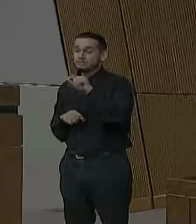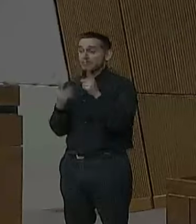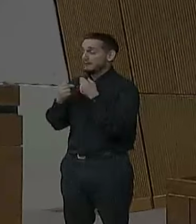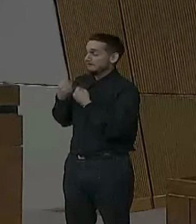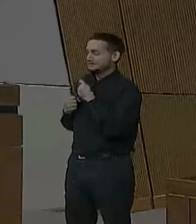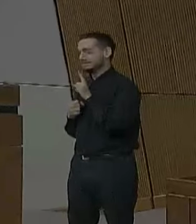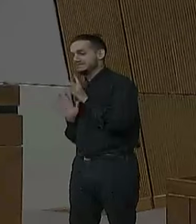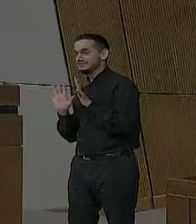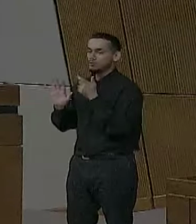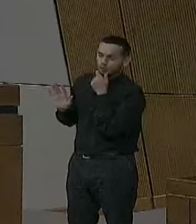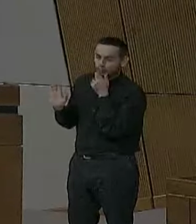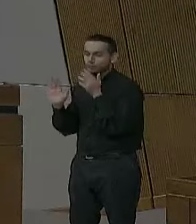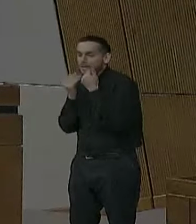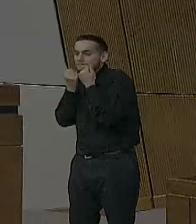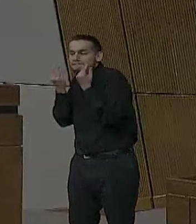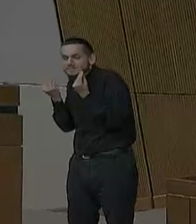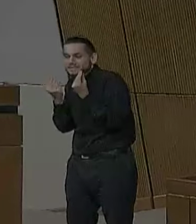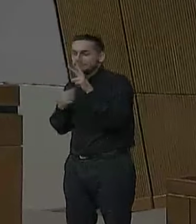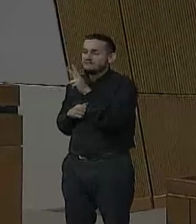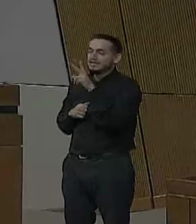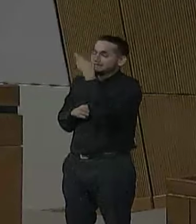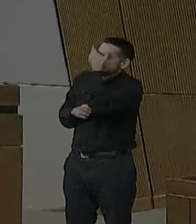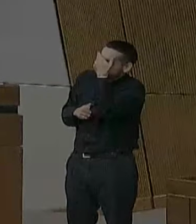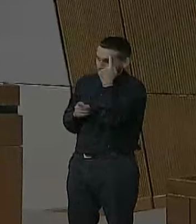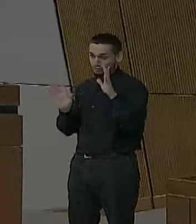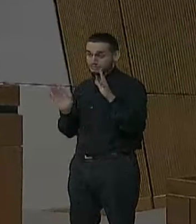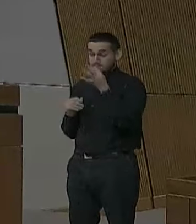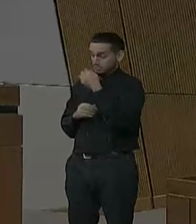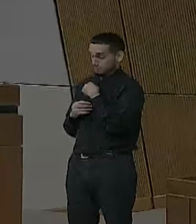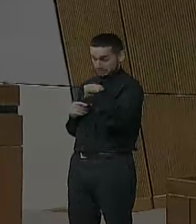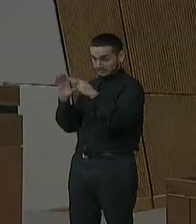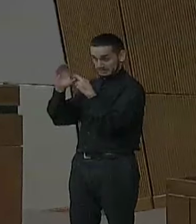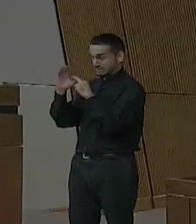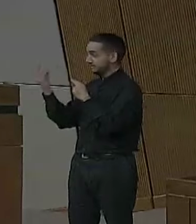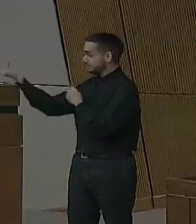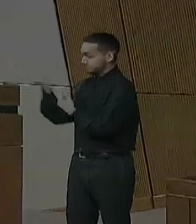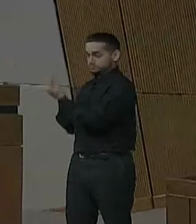hacemos inclusión vemos resultados positivos que se van con